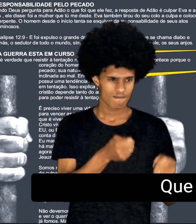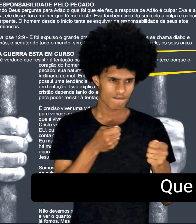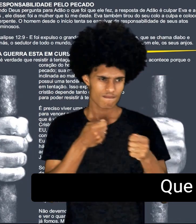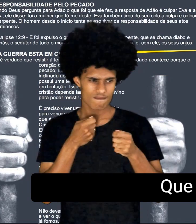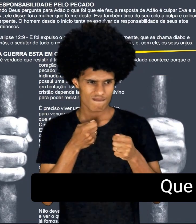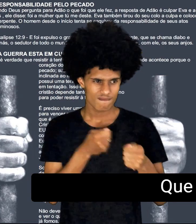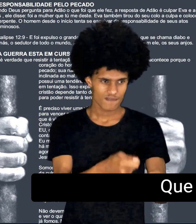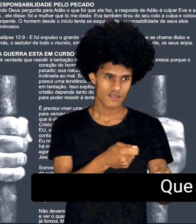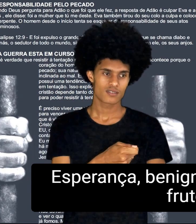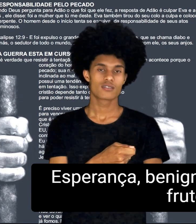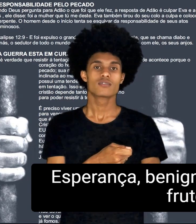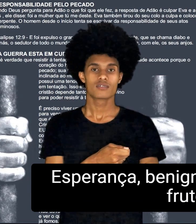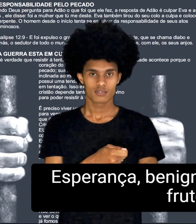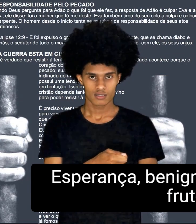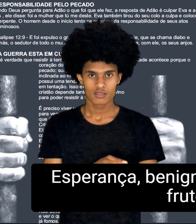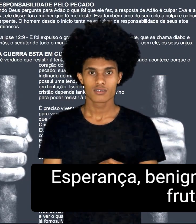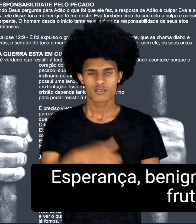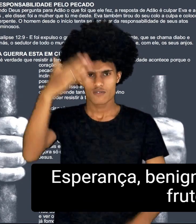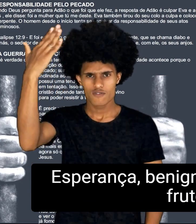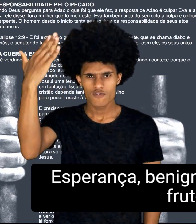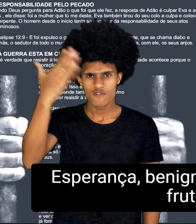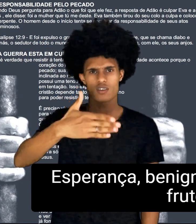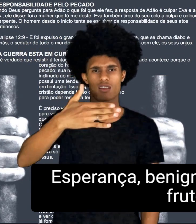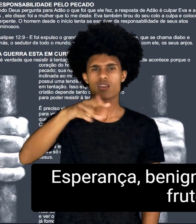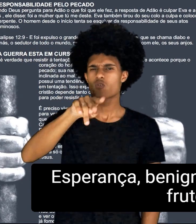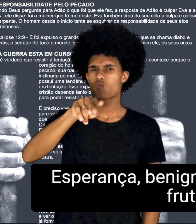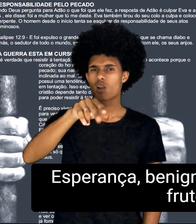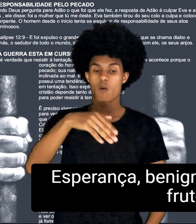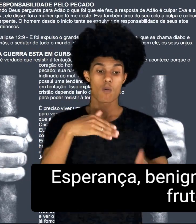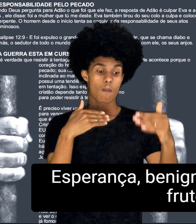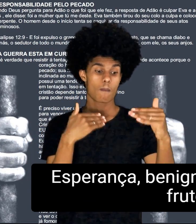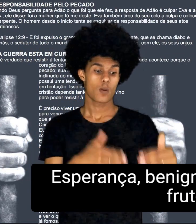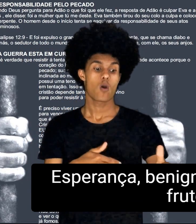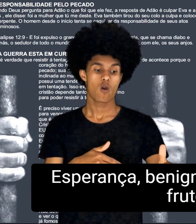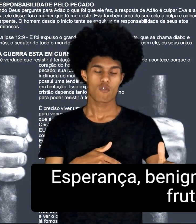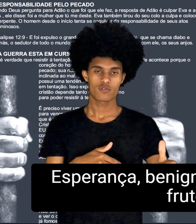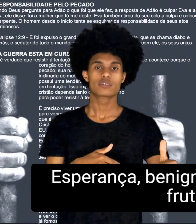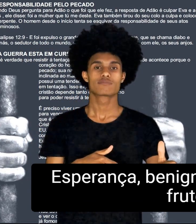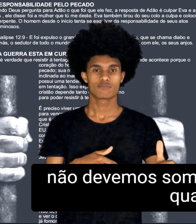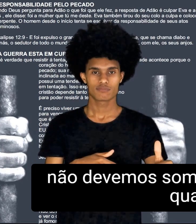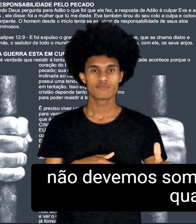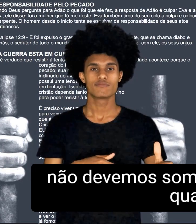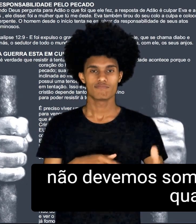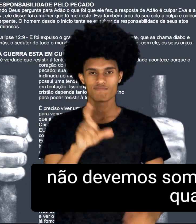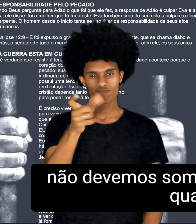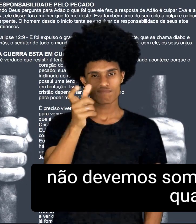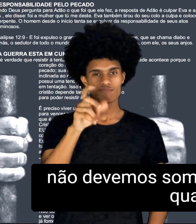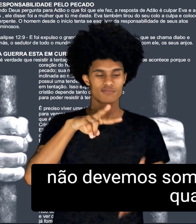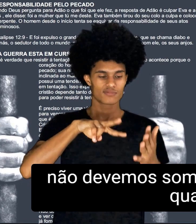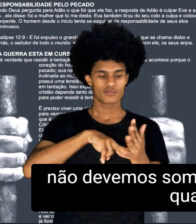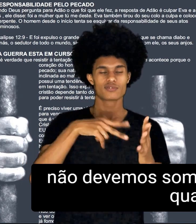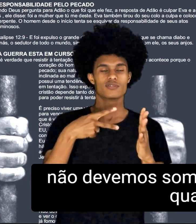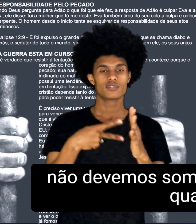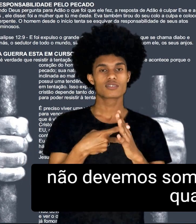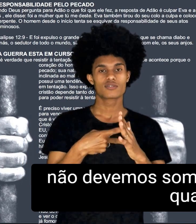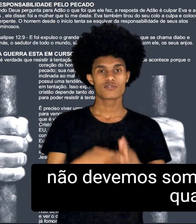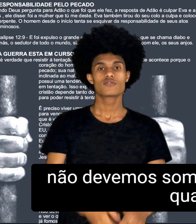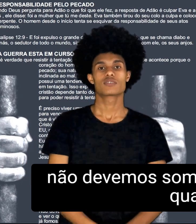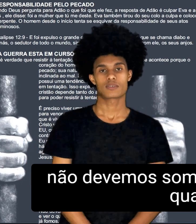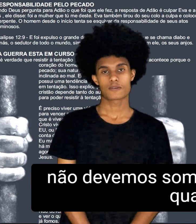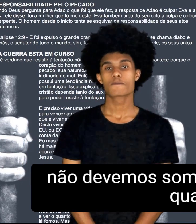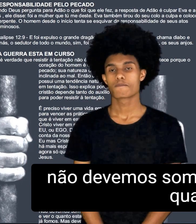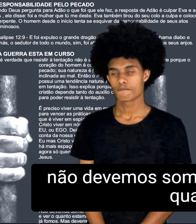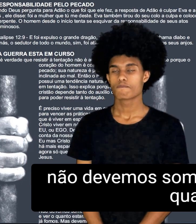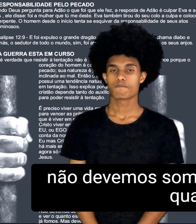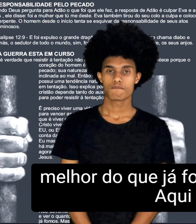bom? Que é o amor, paz, temperança, benignidade. Você vai conhecer os frutos do Espírito. Não devemos somente olhar para trás